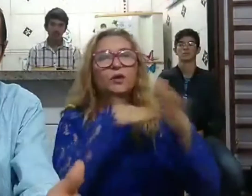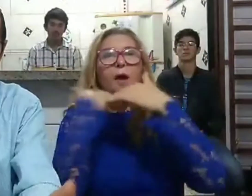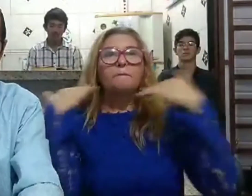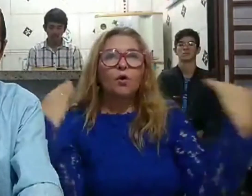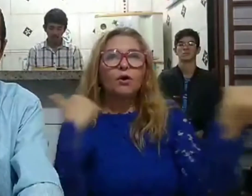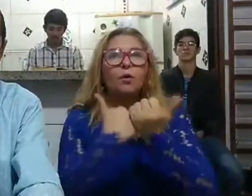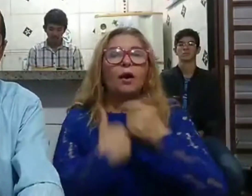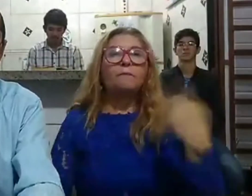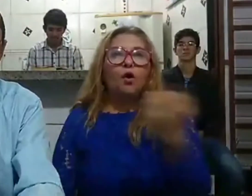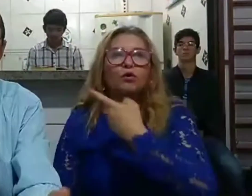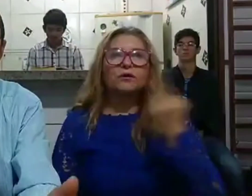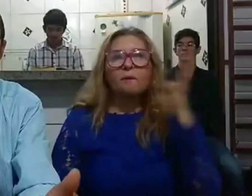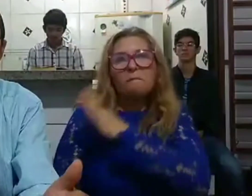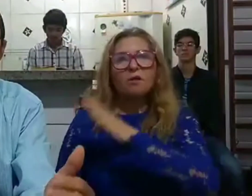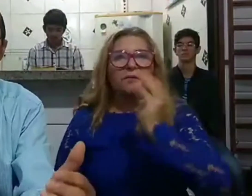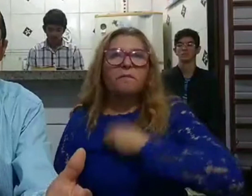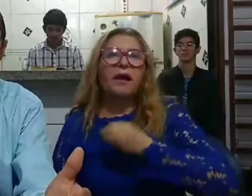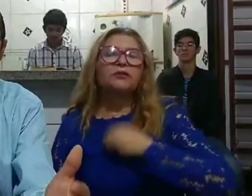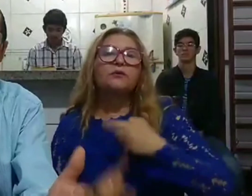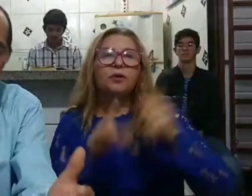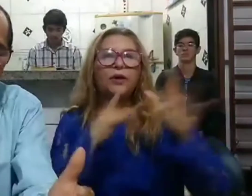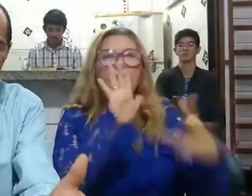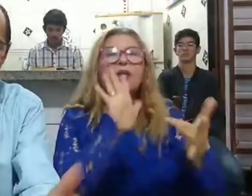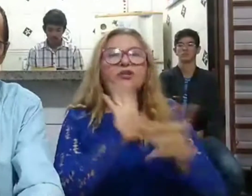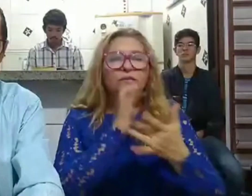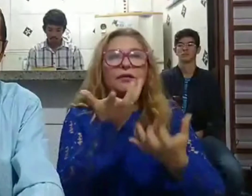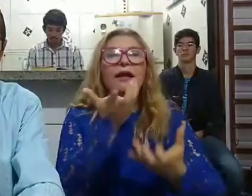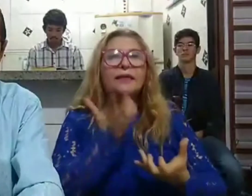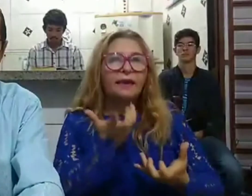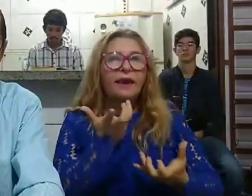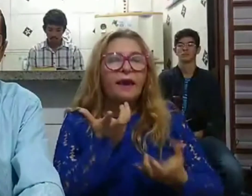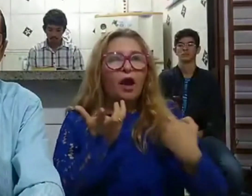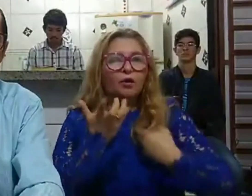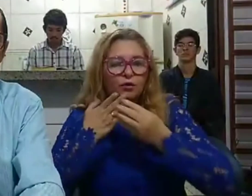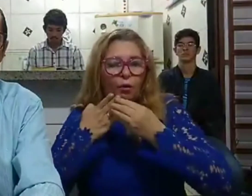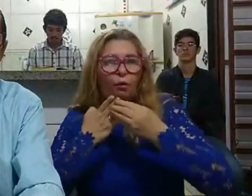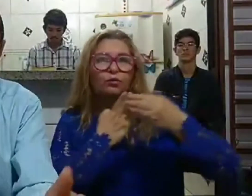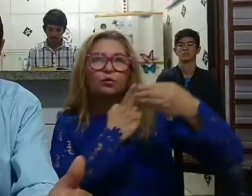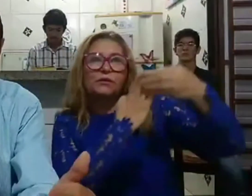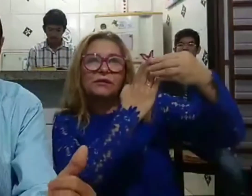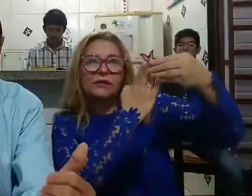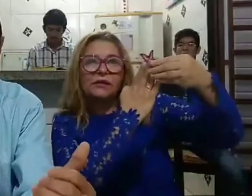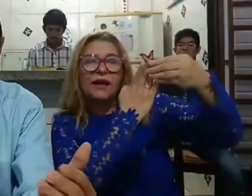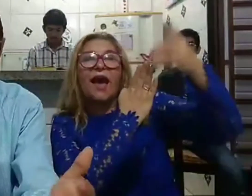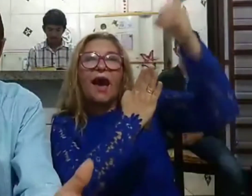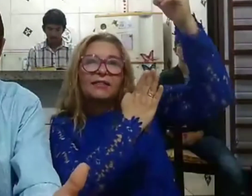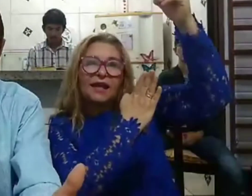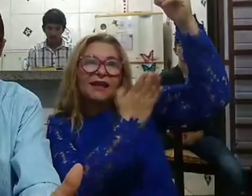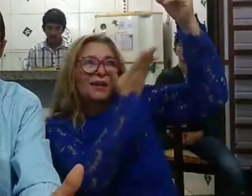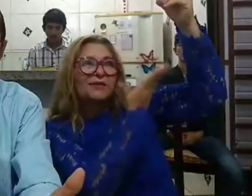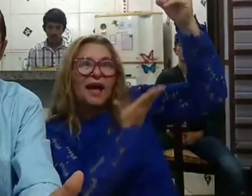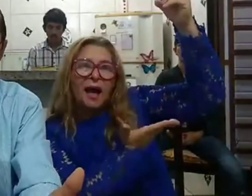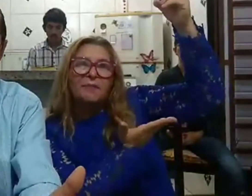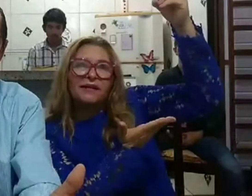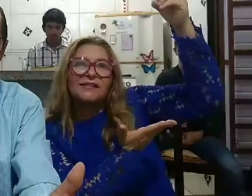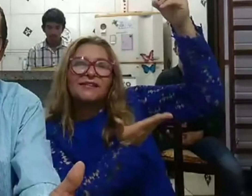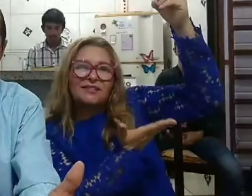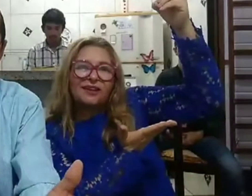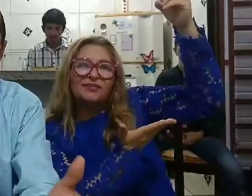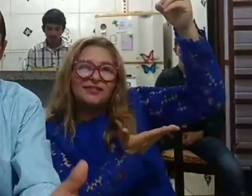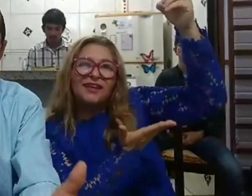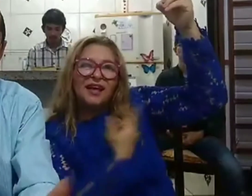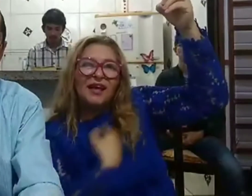pecadores injustos, porque Ele quer nos conduzir a Deus, nos levar à presença do Senhor, para que a